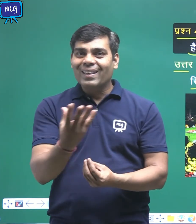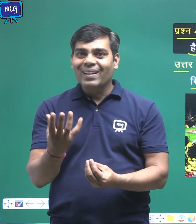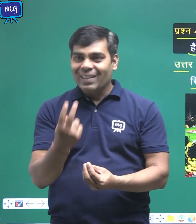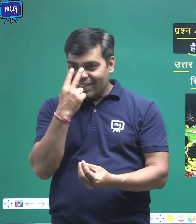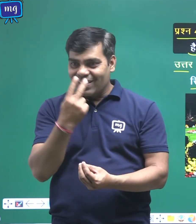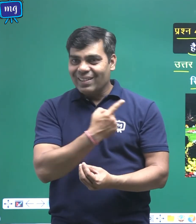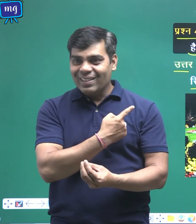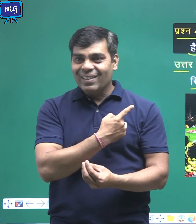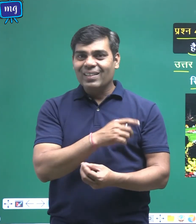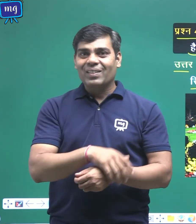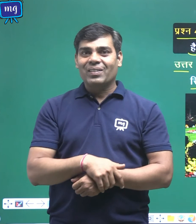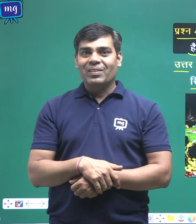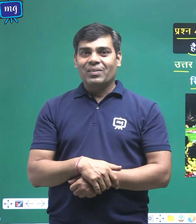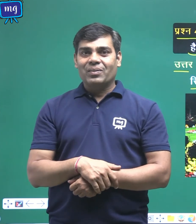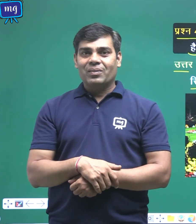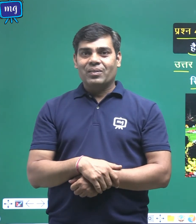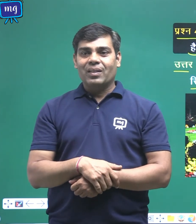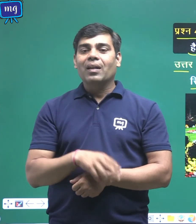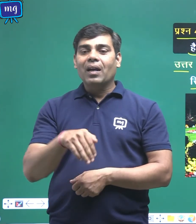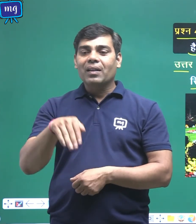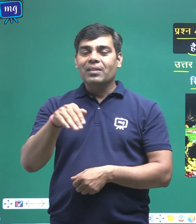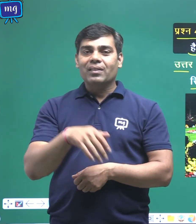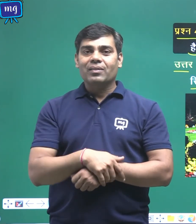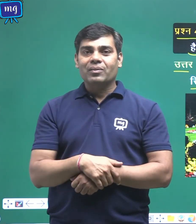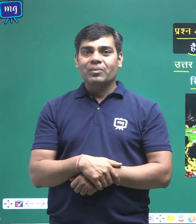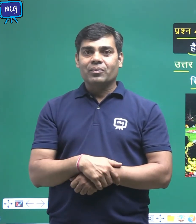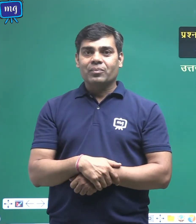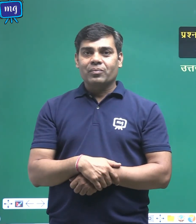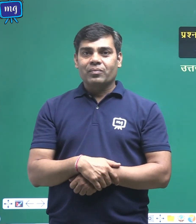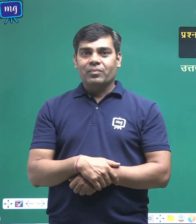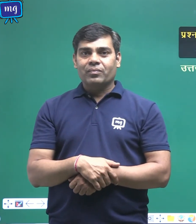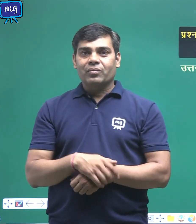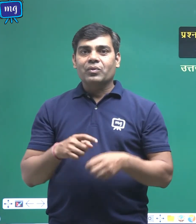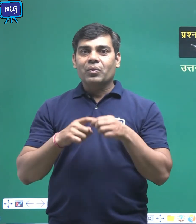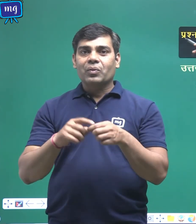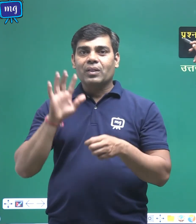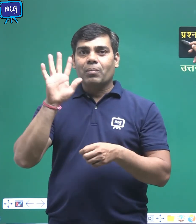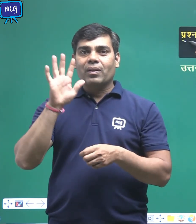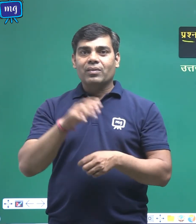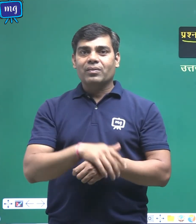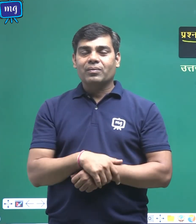दिखाई दे रहा है। आगे चलें। प्रश्न 5,